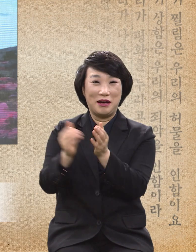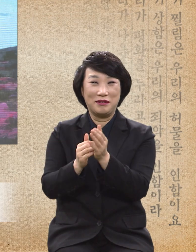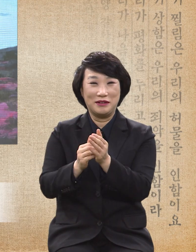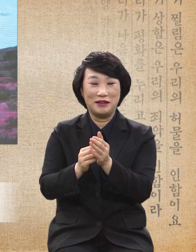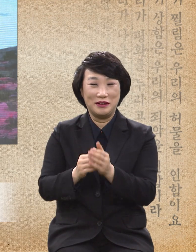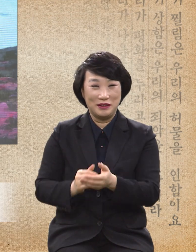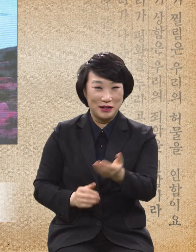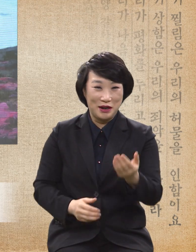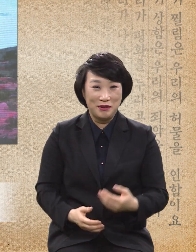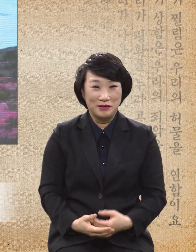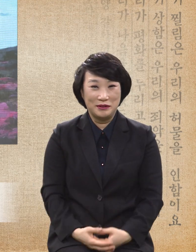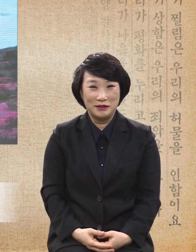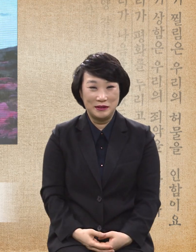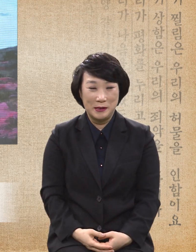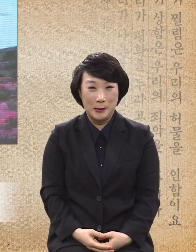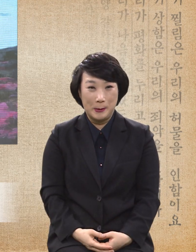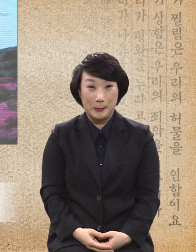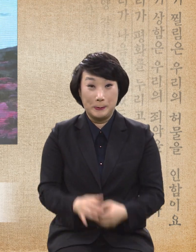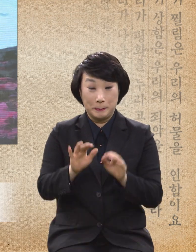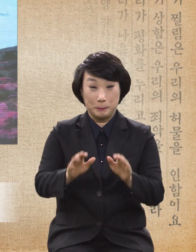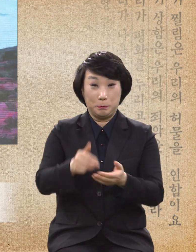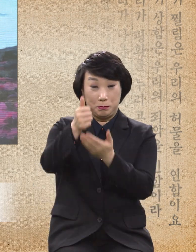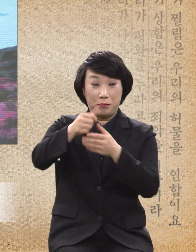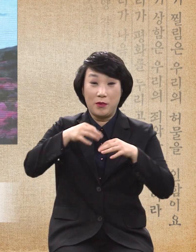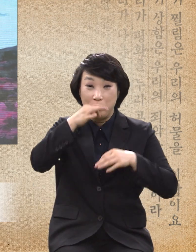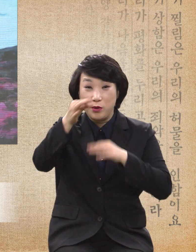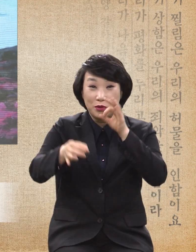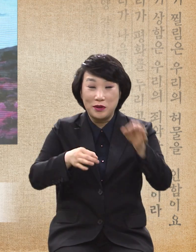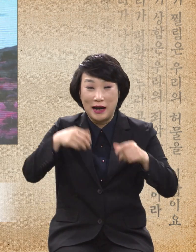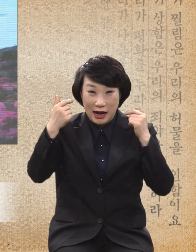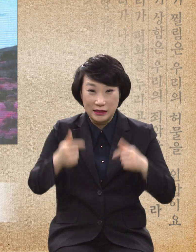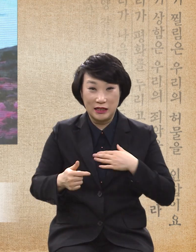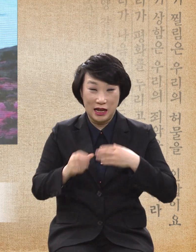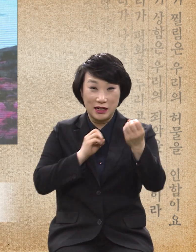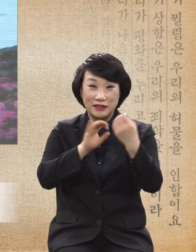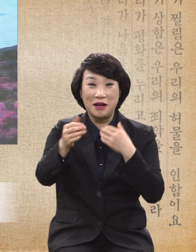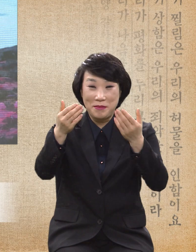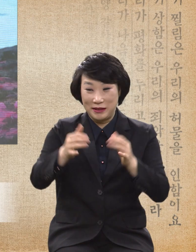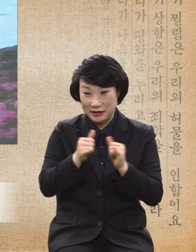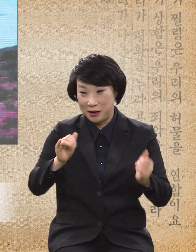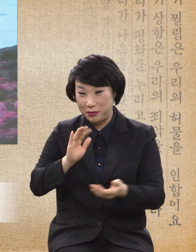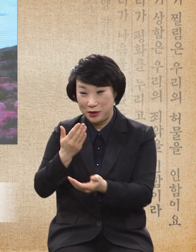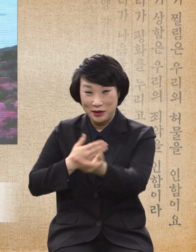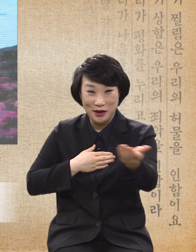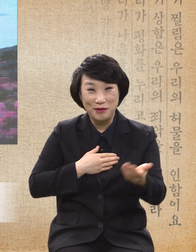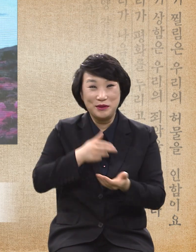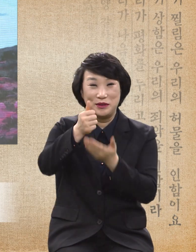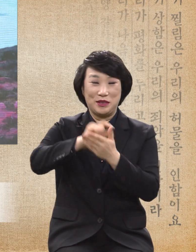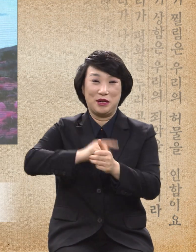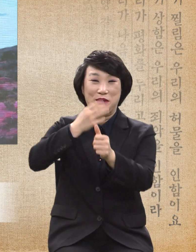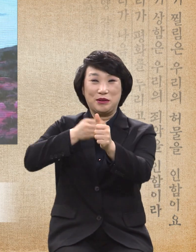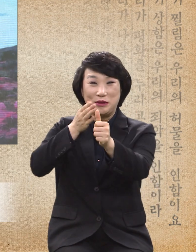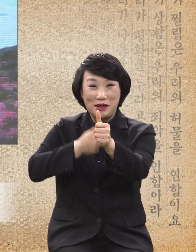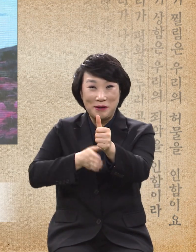그냥 되지 않아요. 주님의 목소리가 항상 되게 이루어지는 사람 되기를 주님의 이름으로 축원합니다.